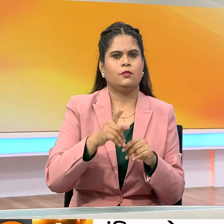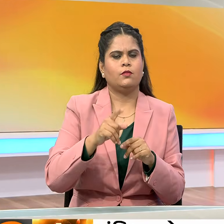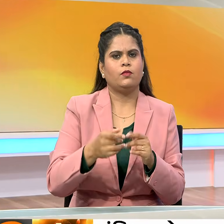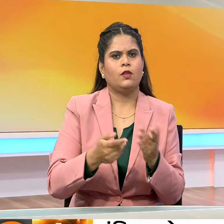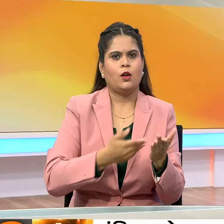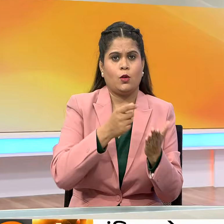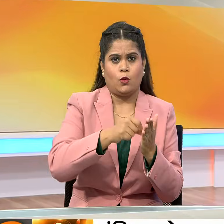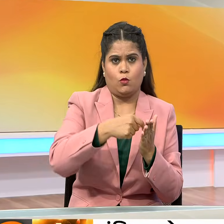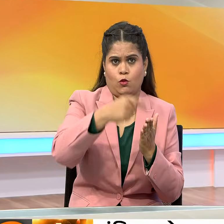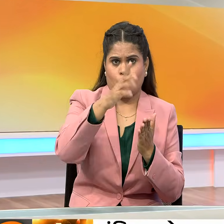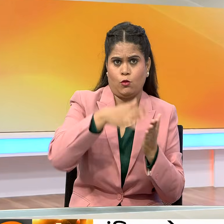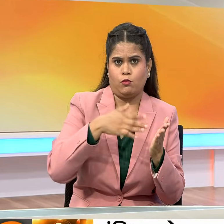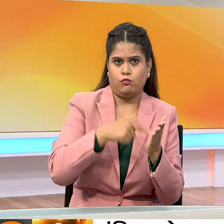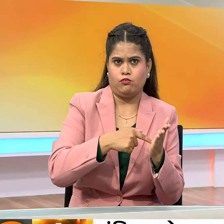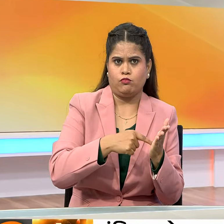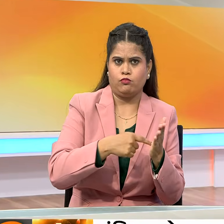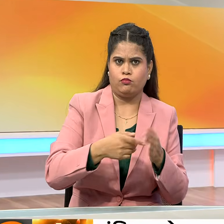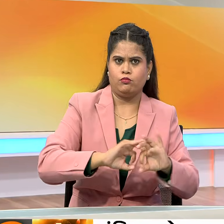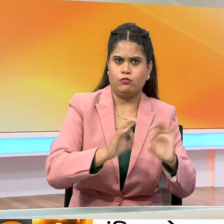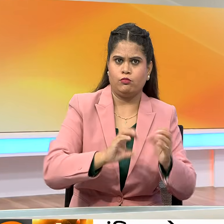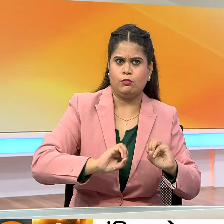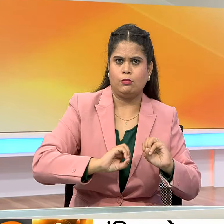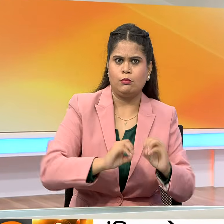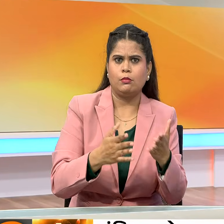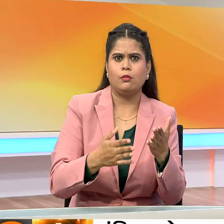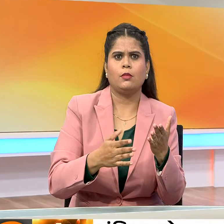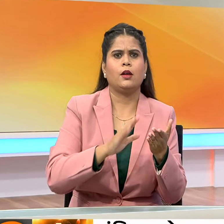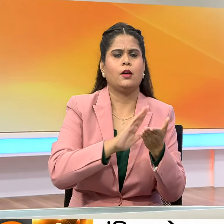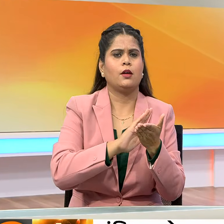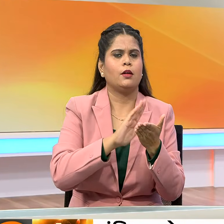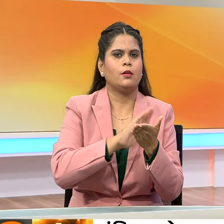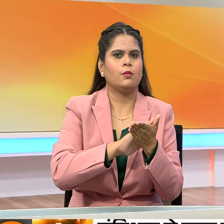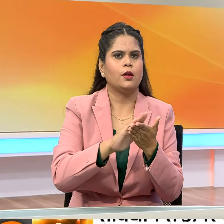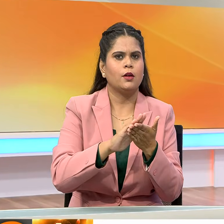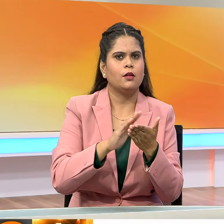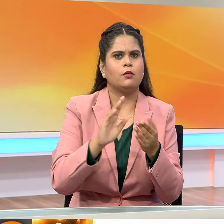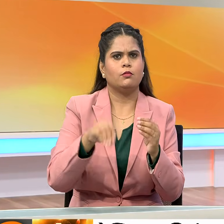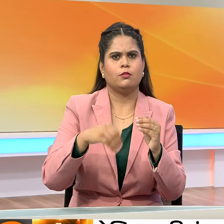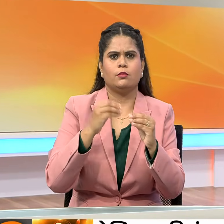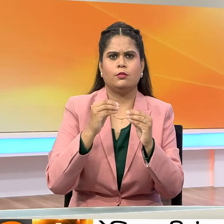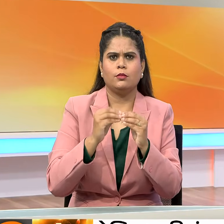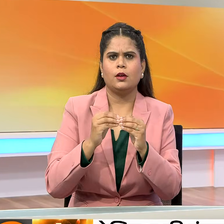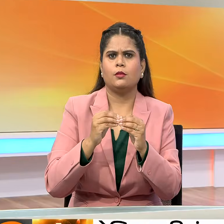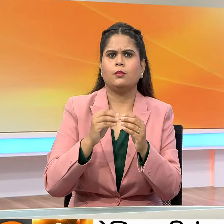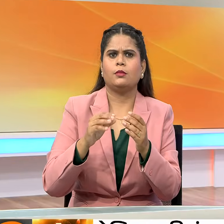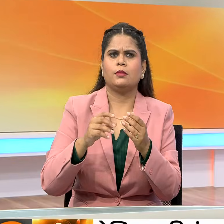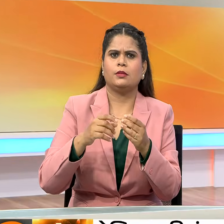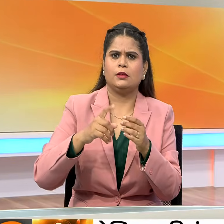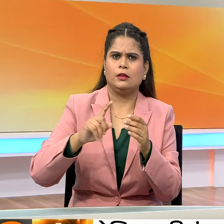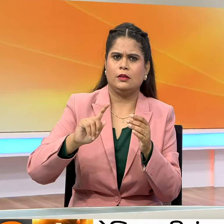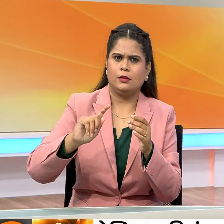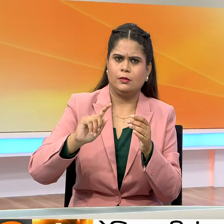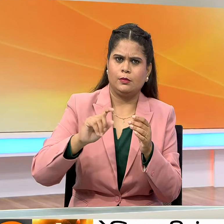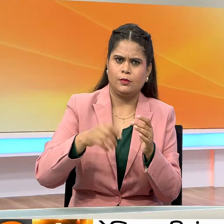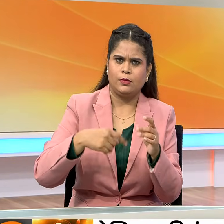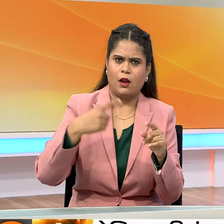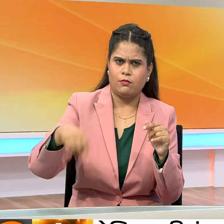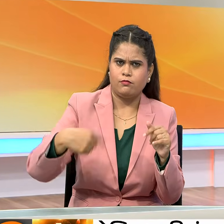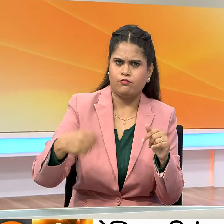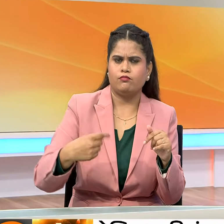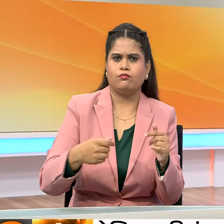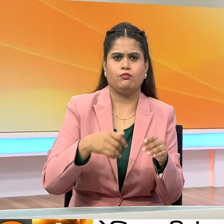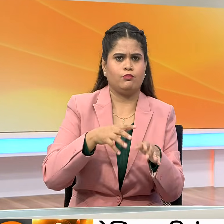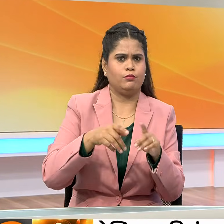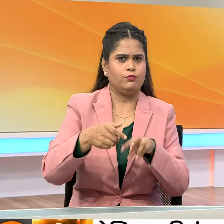जारी की गई, जिसमें बेयरिंग, वेयरेबल्स, टायर, टाइटेनियम और फुटवियर जैसे 5 रणनीतिक क्षेत्रों